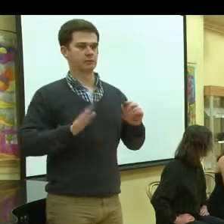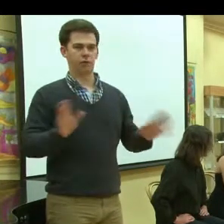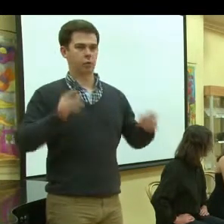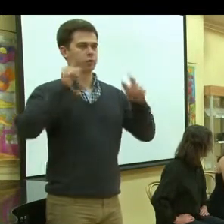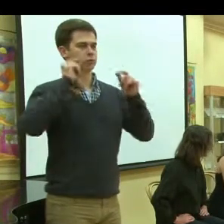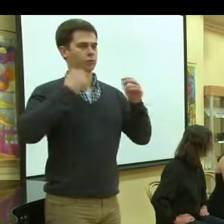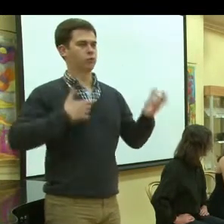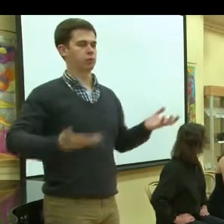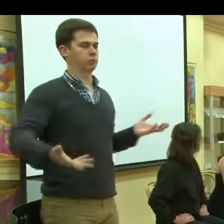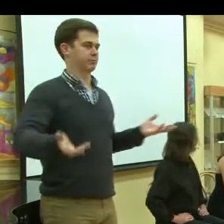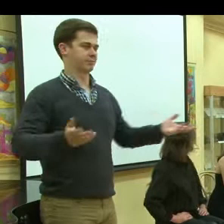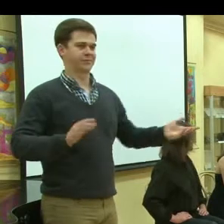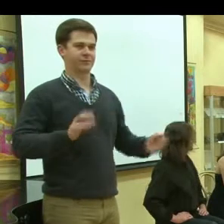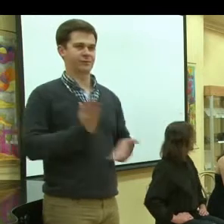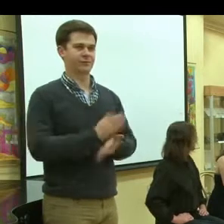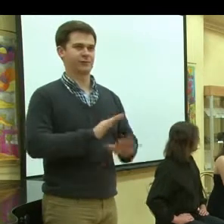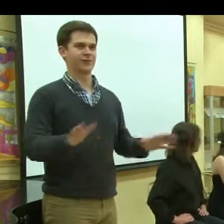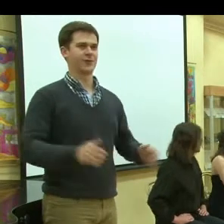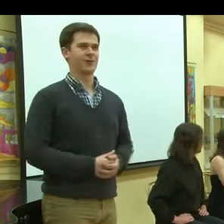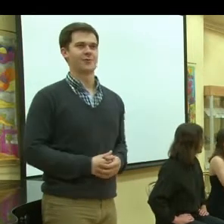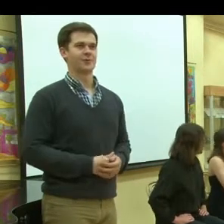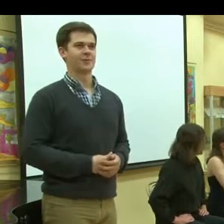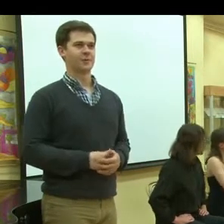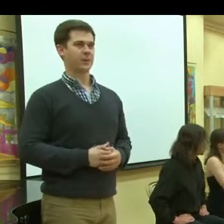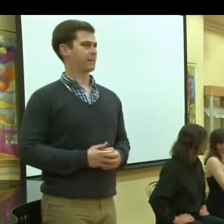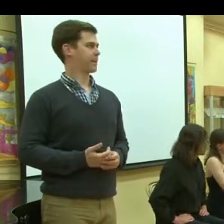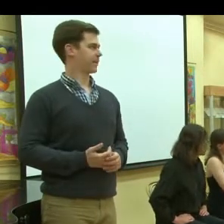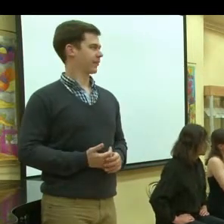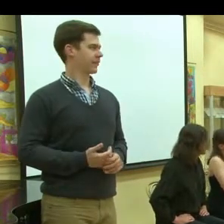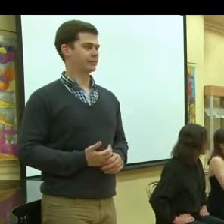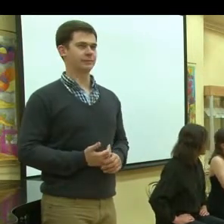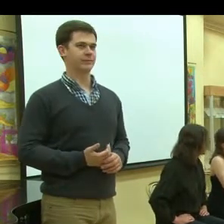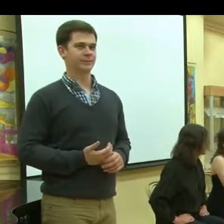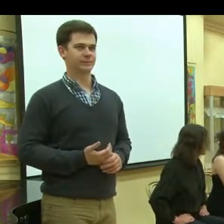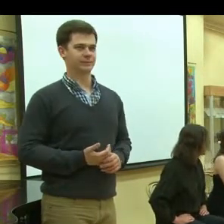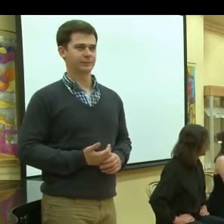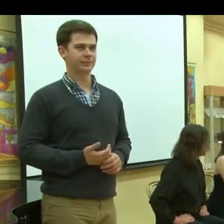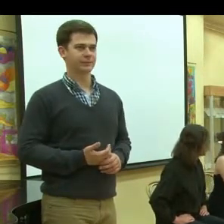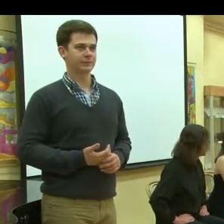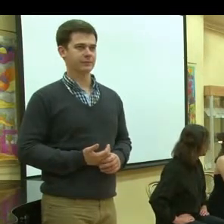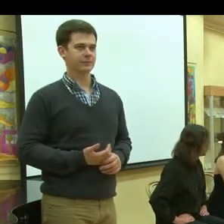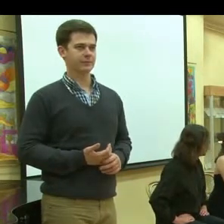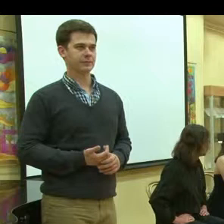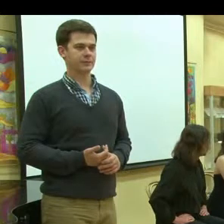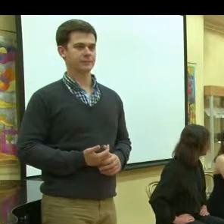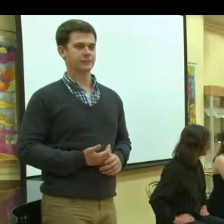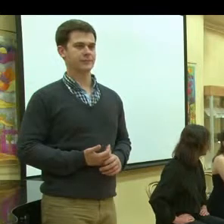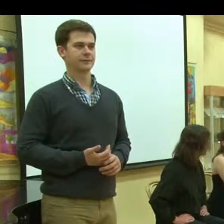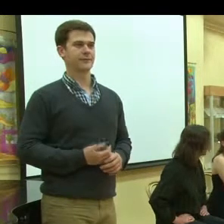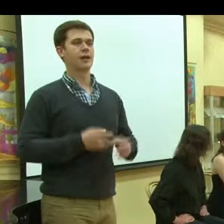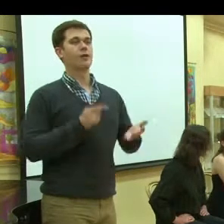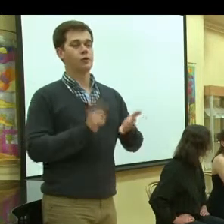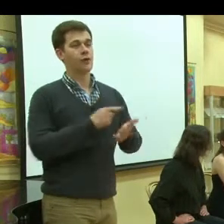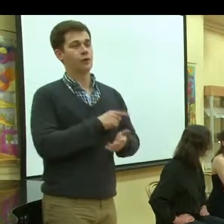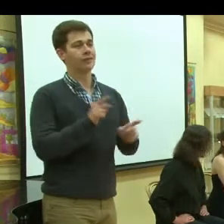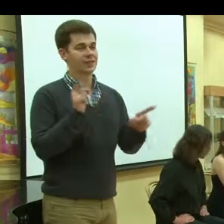Y llega un momento que llega una sincronía en la pista donde hay personas que no ven, que no están mirando a la otra y no se chocan. I to,